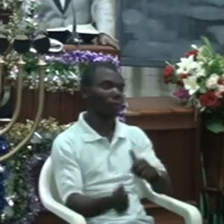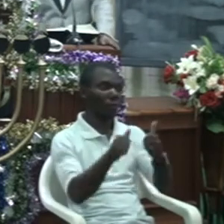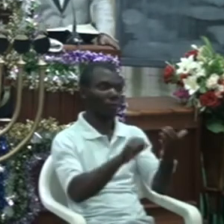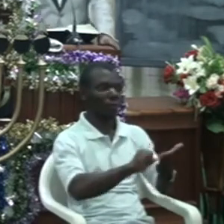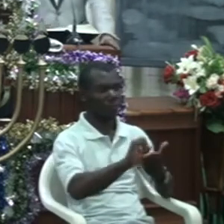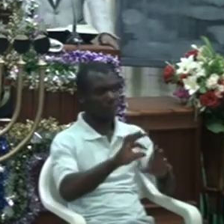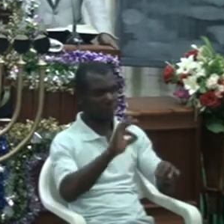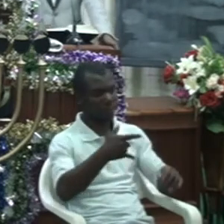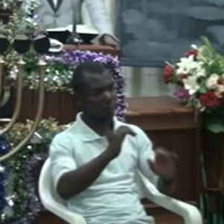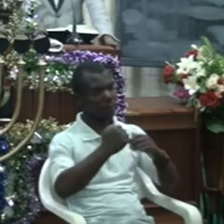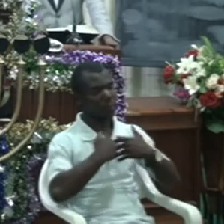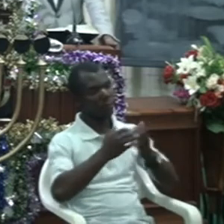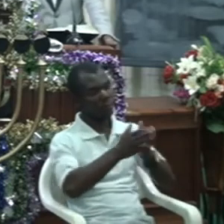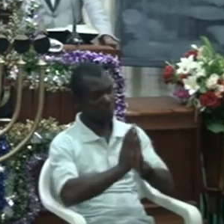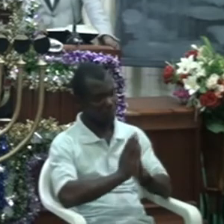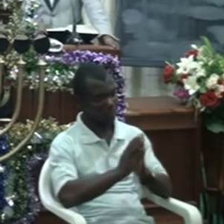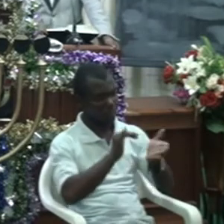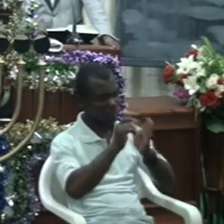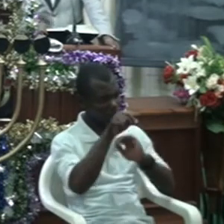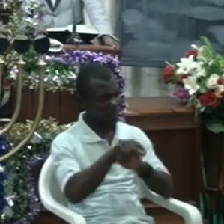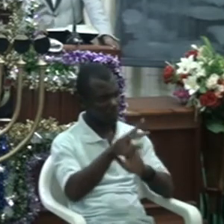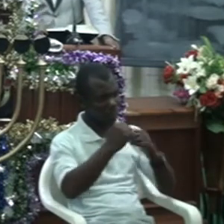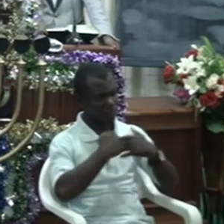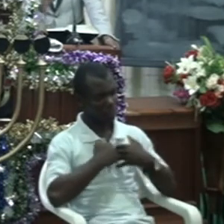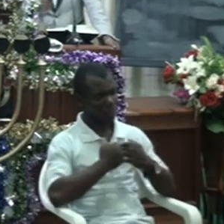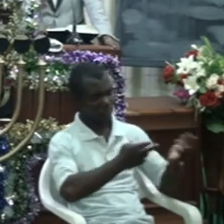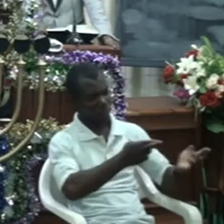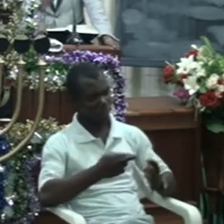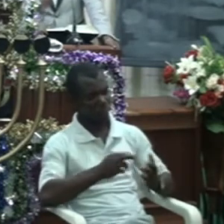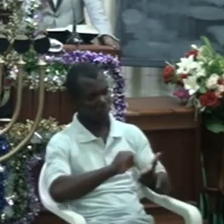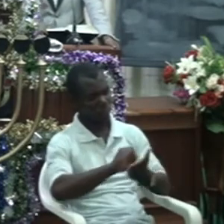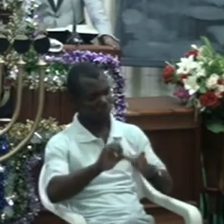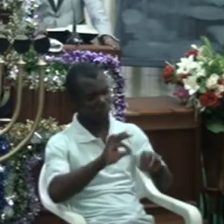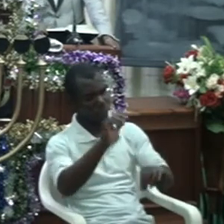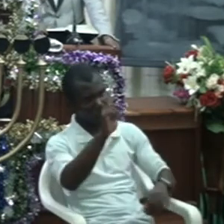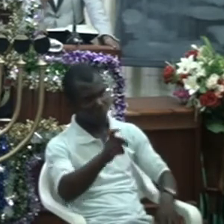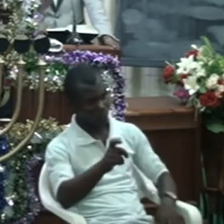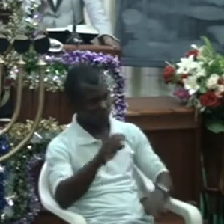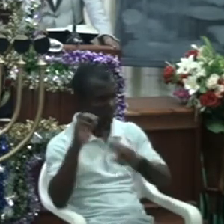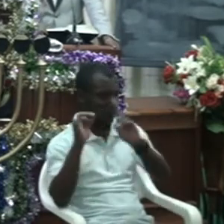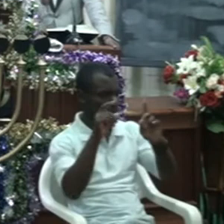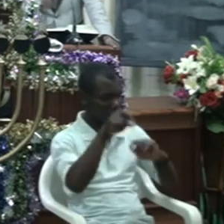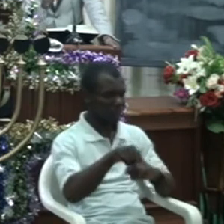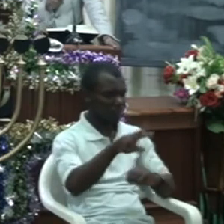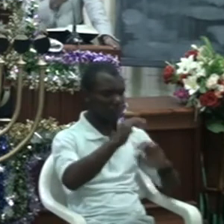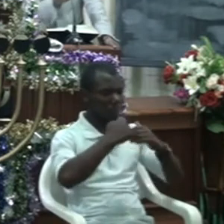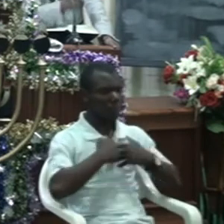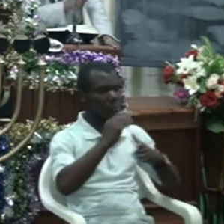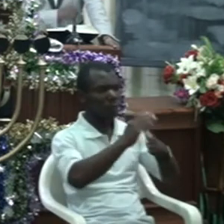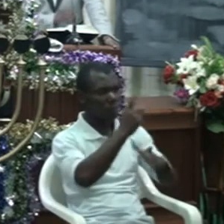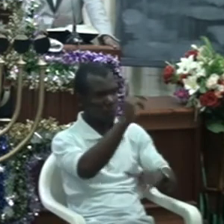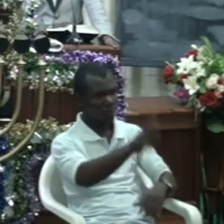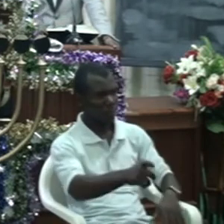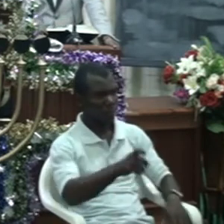du Saint-Esprit. Il demande, avez-vous reçu le Saint-Esprit? depuis que vous avez